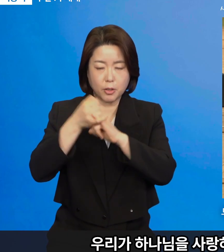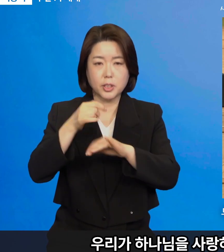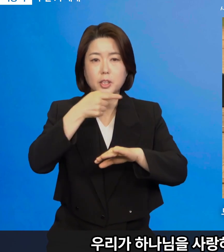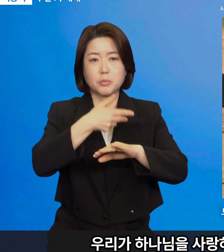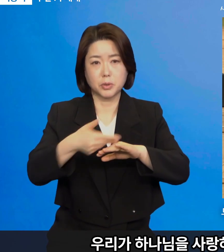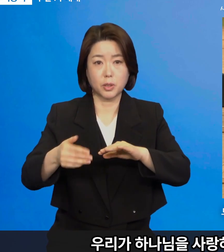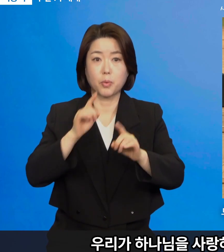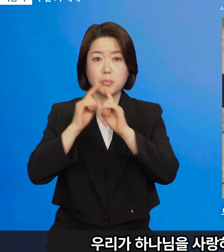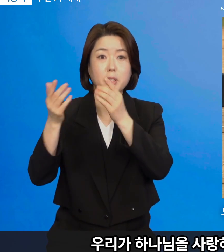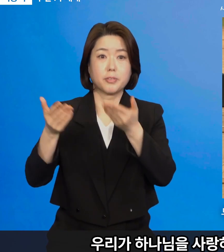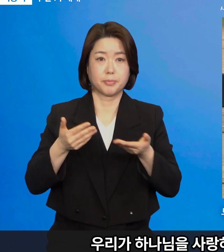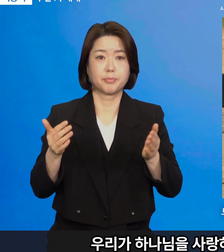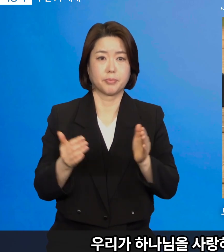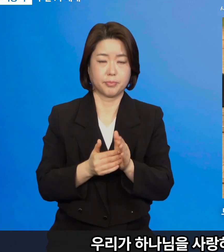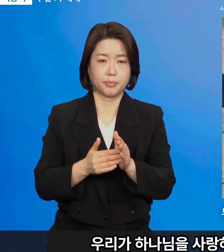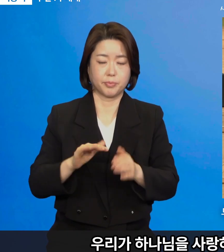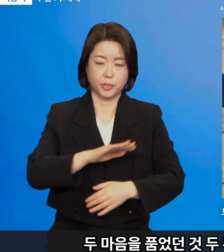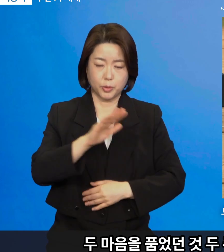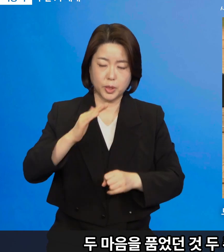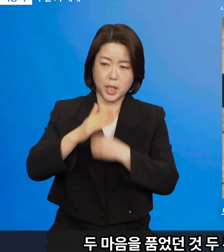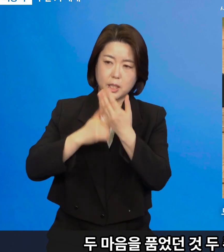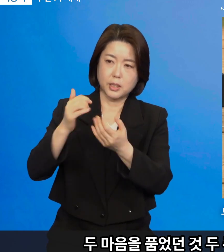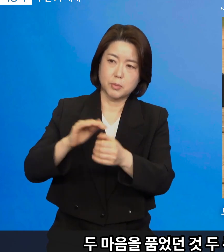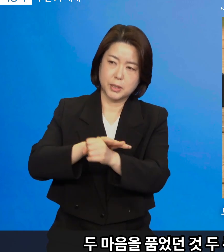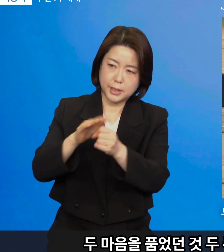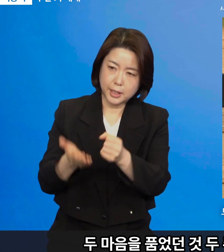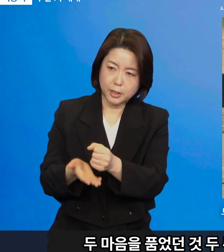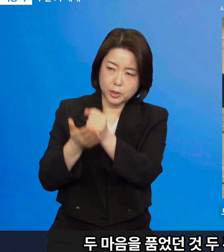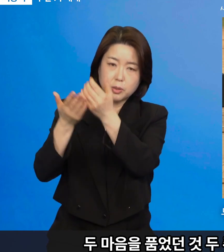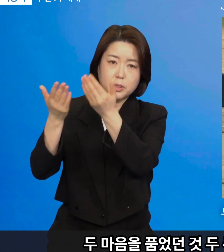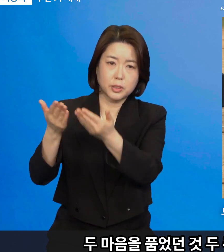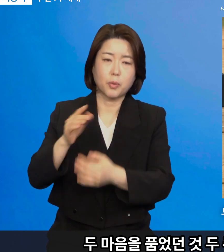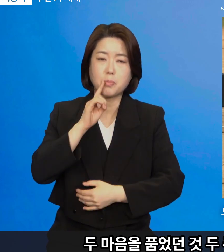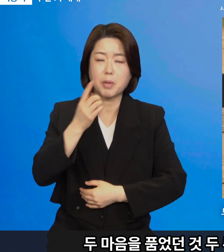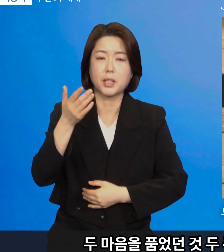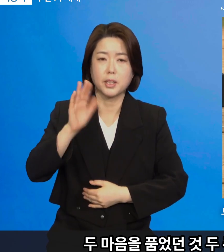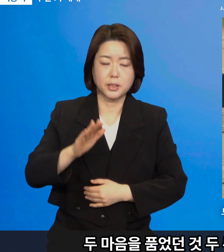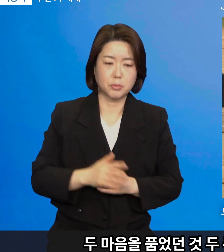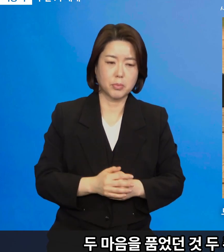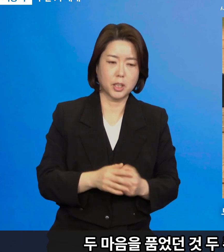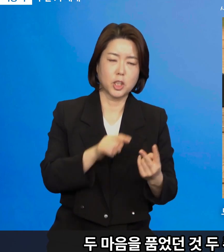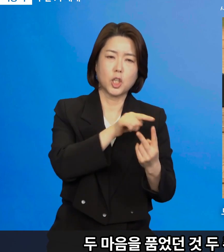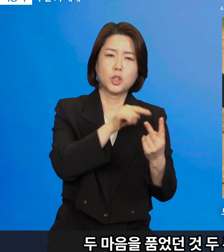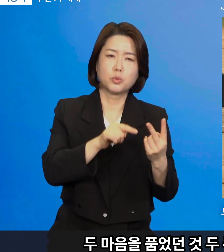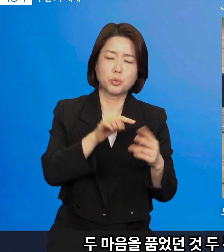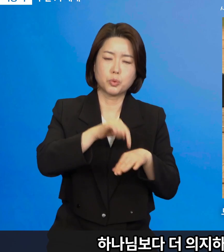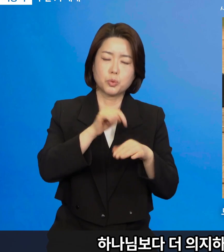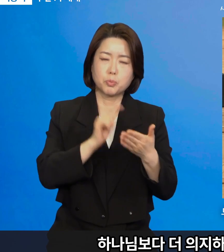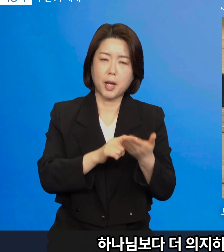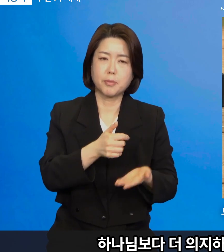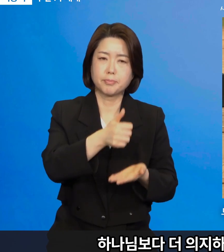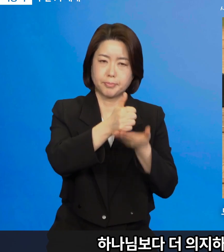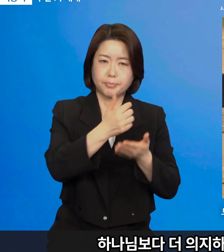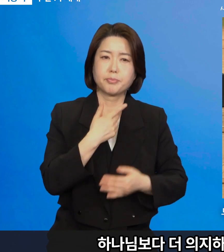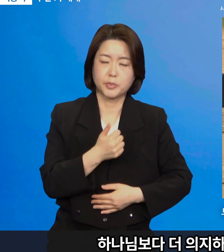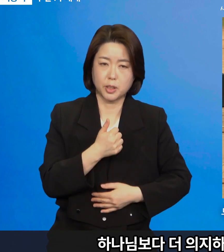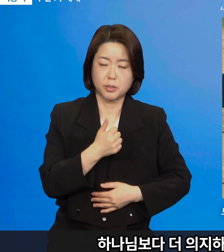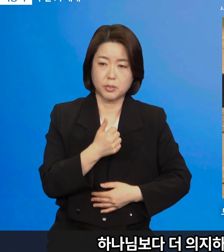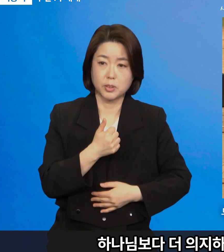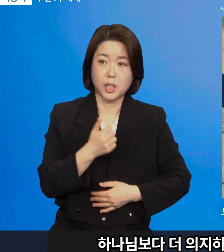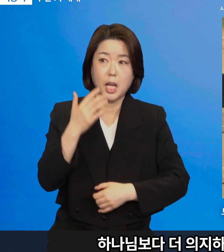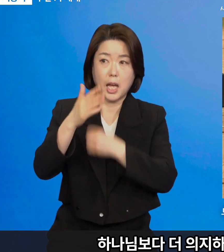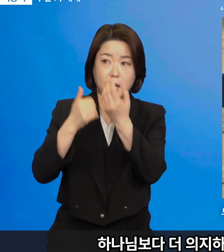우리가 하나님을 사랑하고 섬긴다고는 하지만 두 마음을 품었던 것, 두 주인을 섬기려고 했던 것, 하나님보다 더